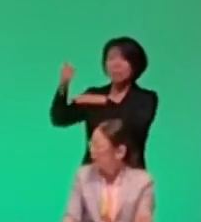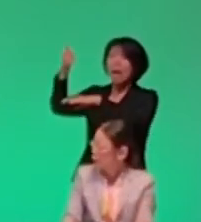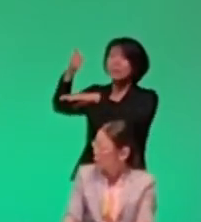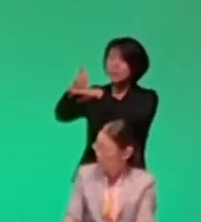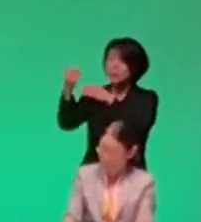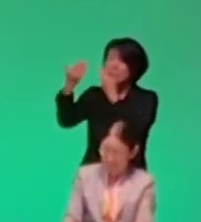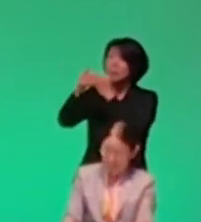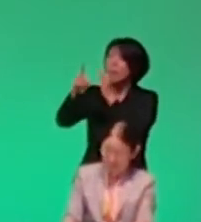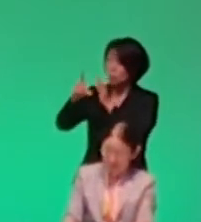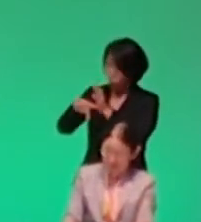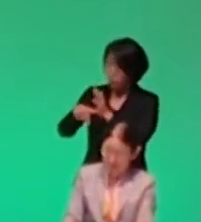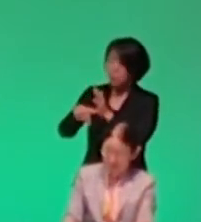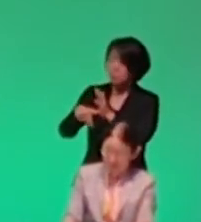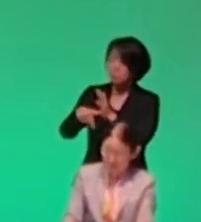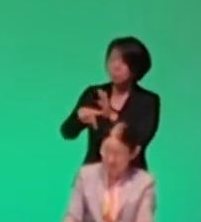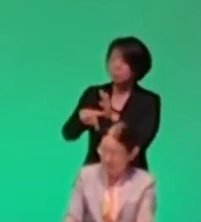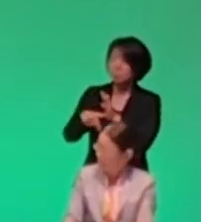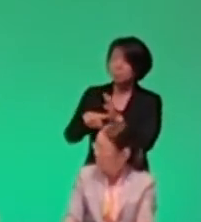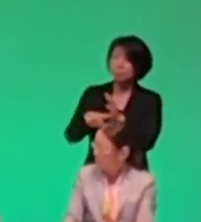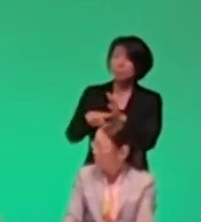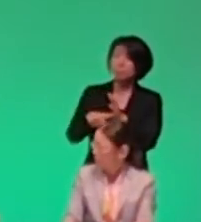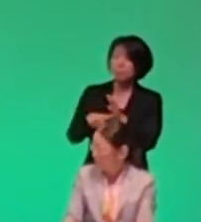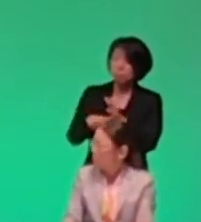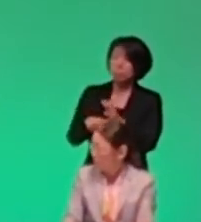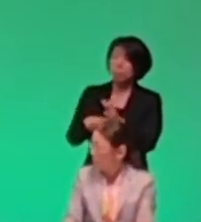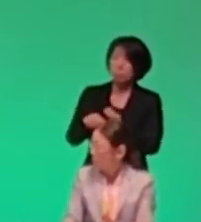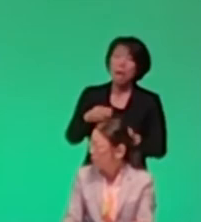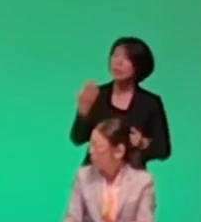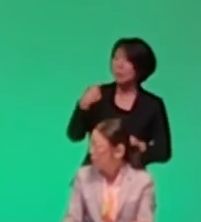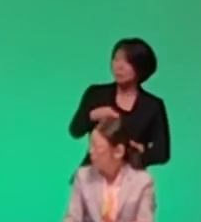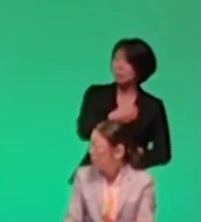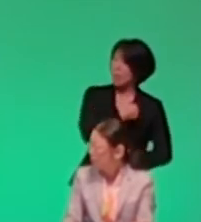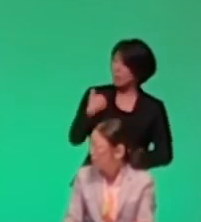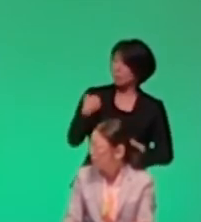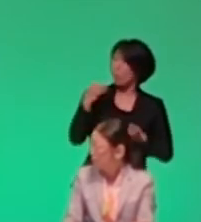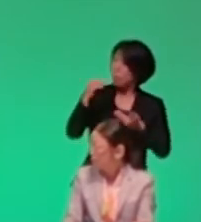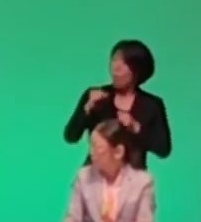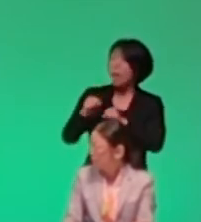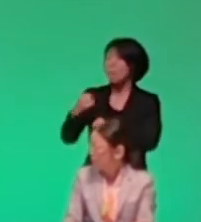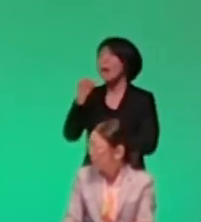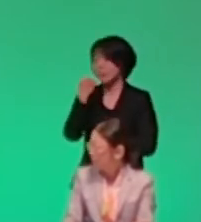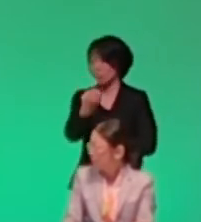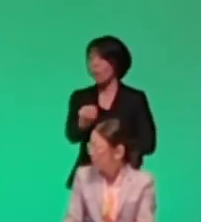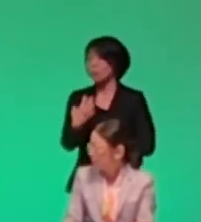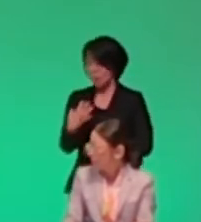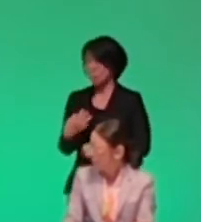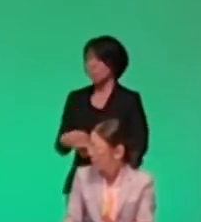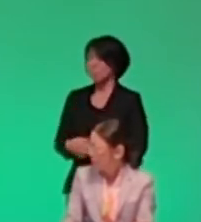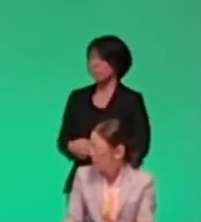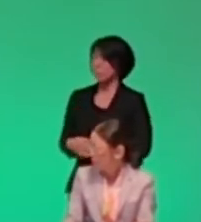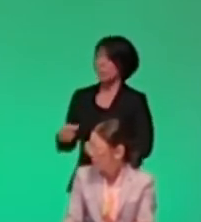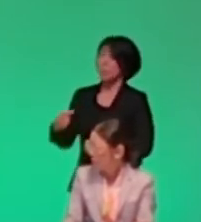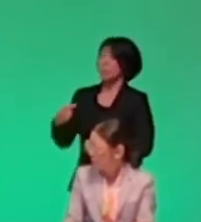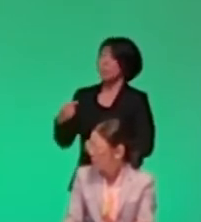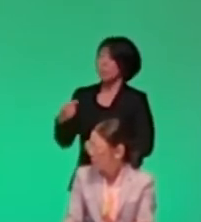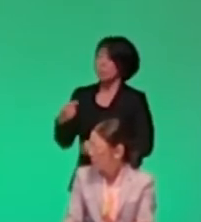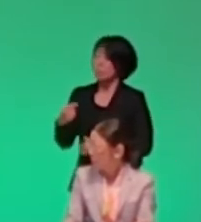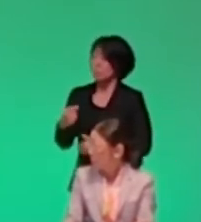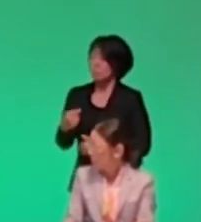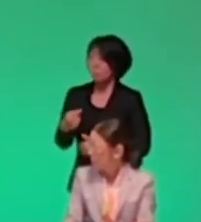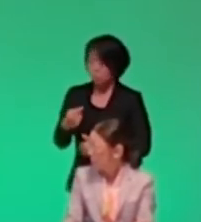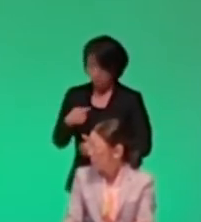も私はね、さっきできることやれば言って村木さん言ったけど、女性の場合はやっぱ民主的に見せなきゃいけないんで、内閣